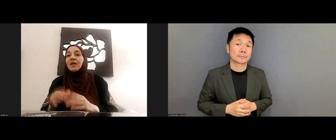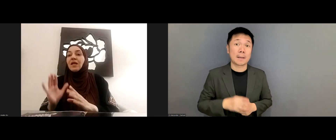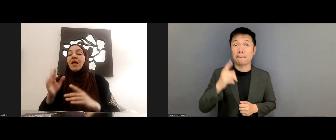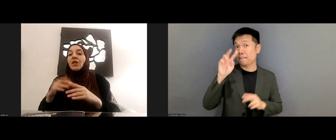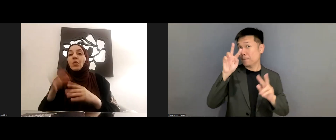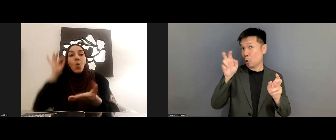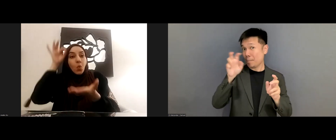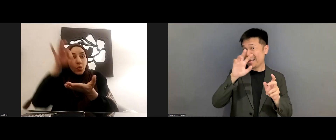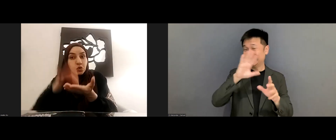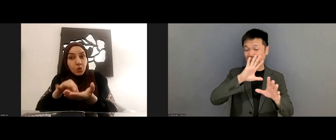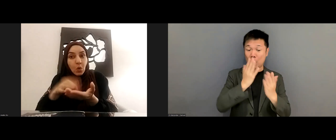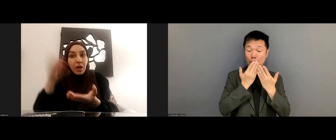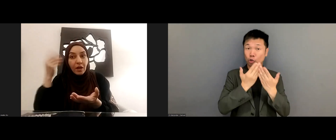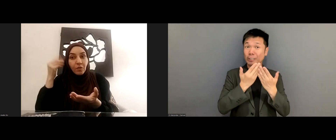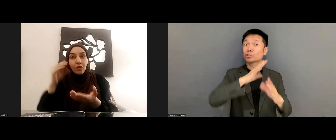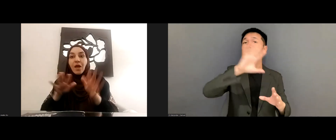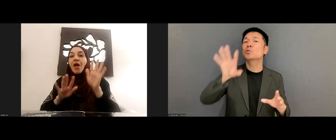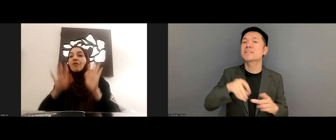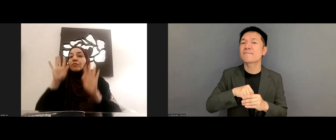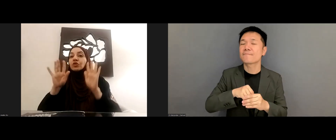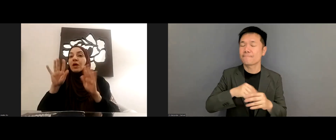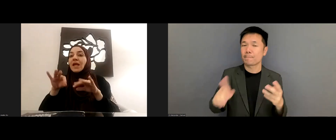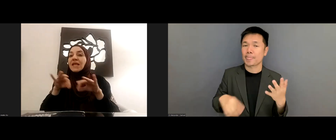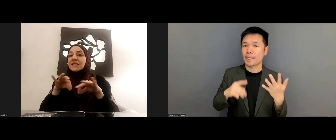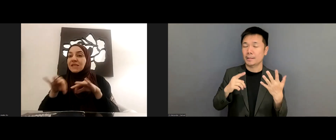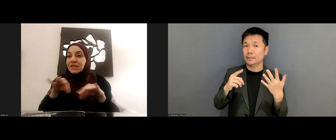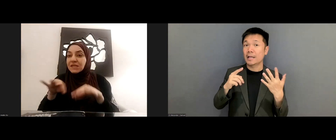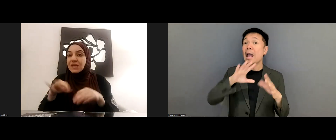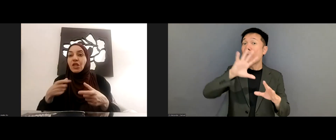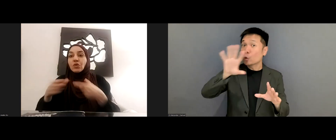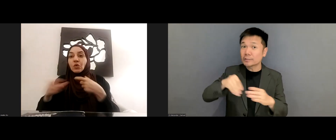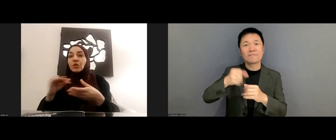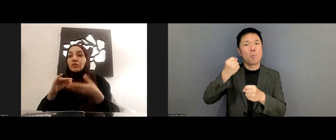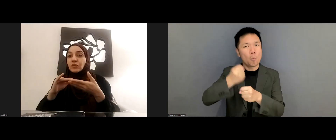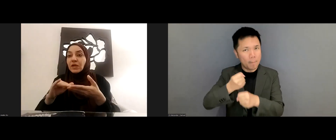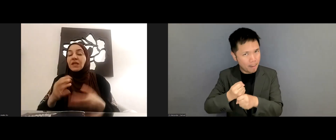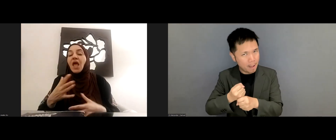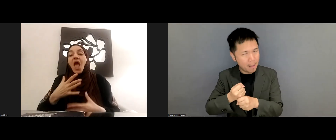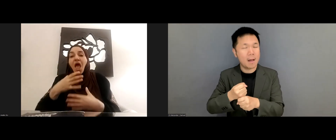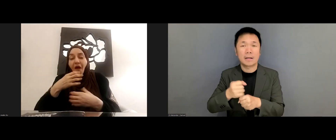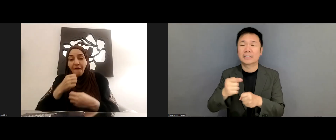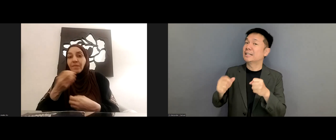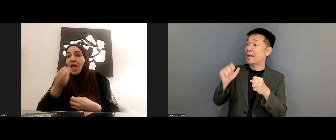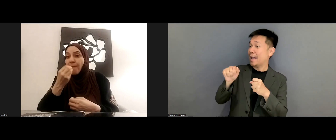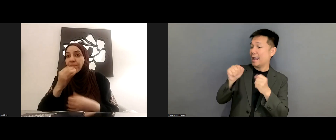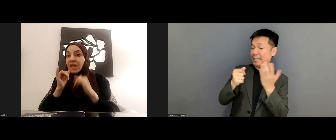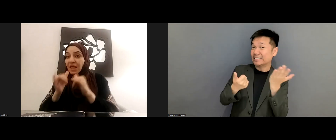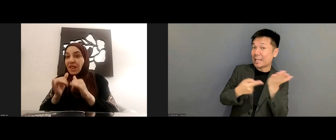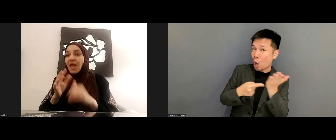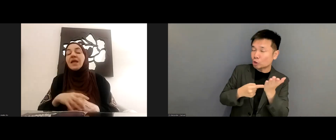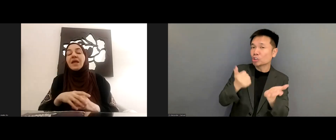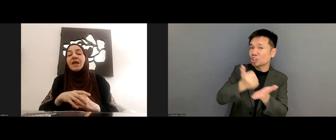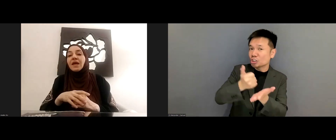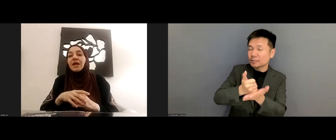للمعلومات، المشاركة education, السياسية والبنية inclusive التحتية، التكنولوجيا employment, المساعدة والأمن and الغذائي assistive والتعاون الدولي، technology, وآخرها وليس food